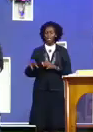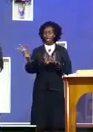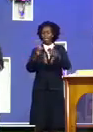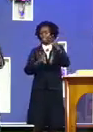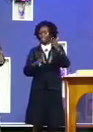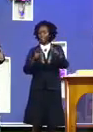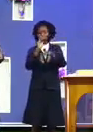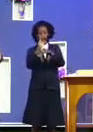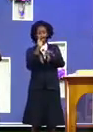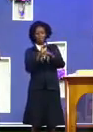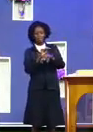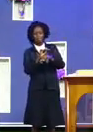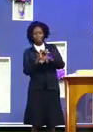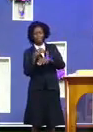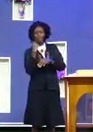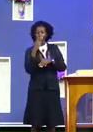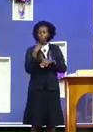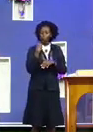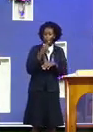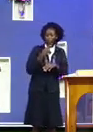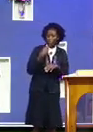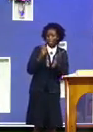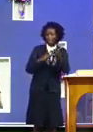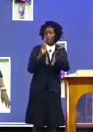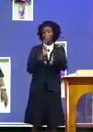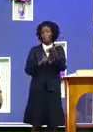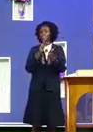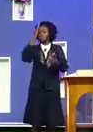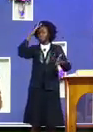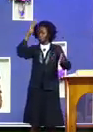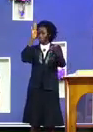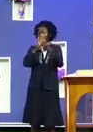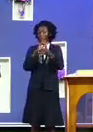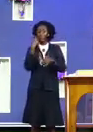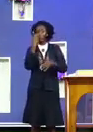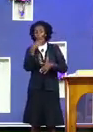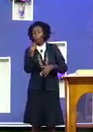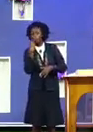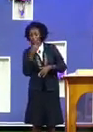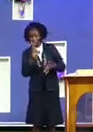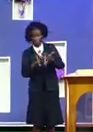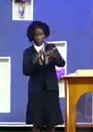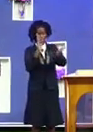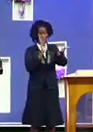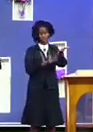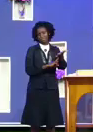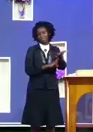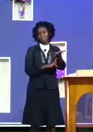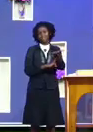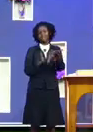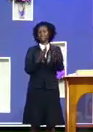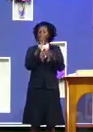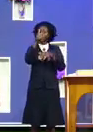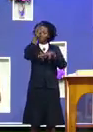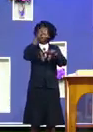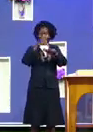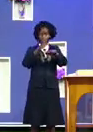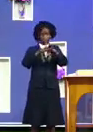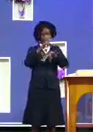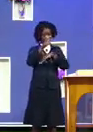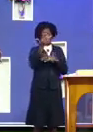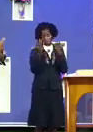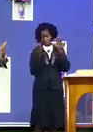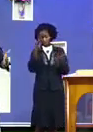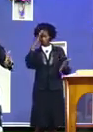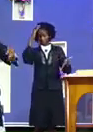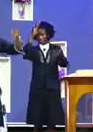Ebyawandiikibwa bibuuza nti whose report shall you believe? Whose report? Kati kiri ku gwe eitho